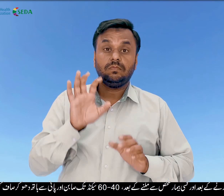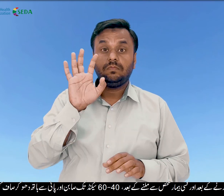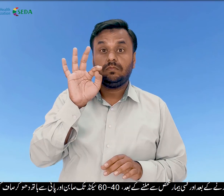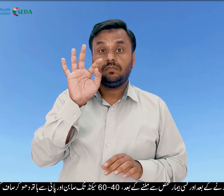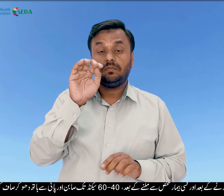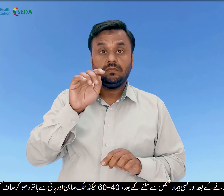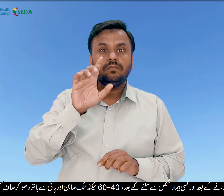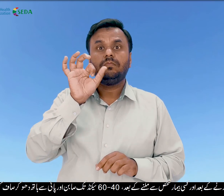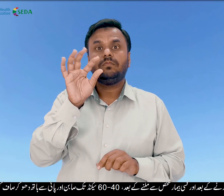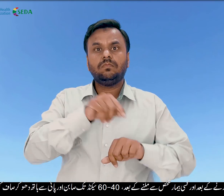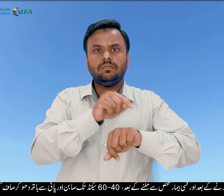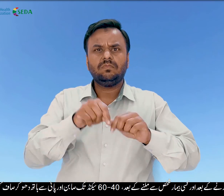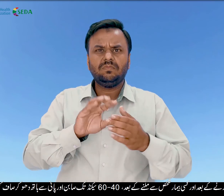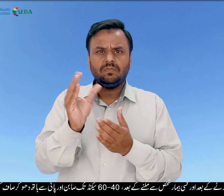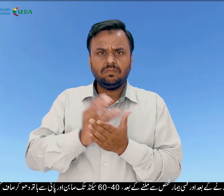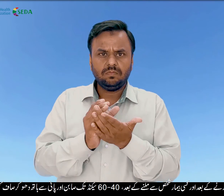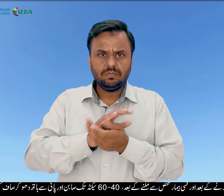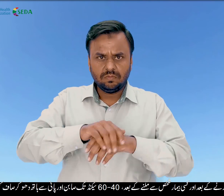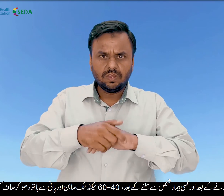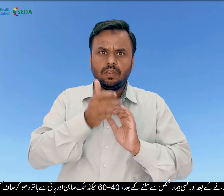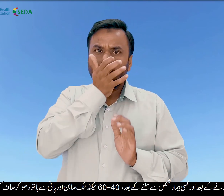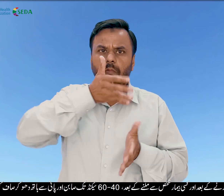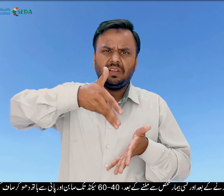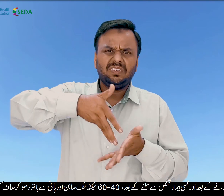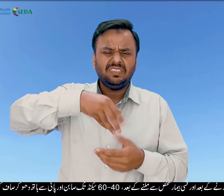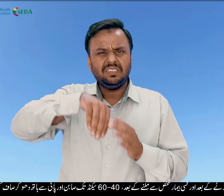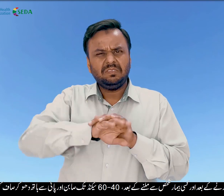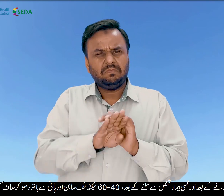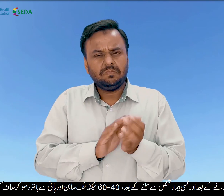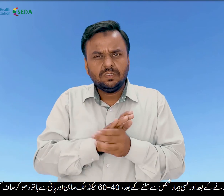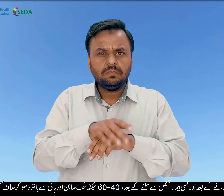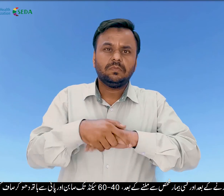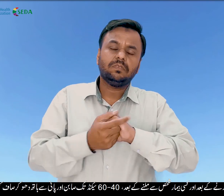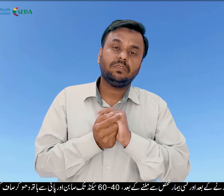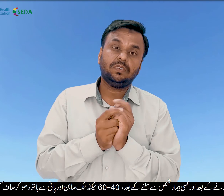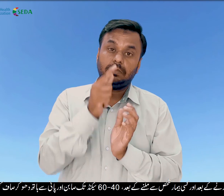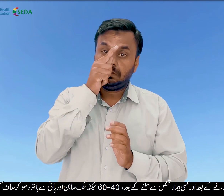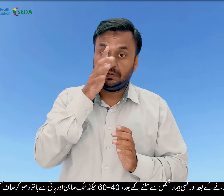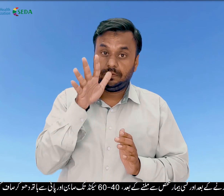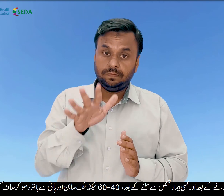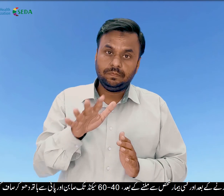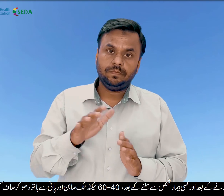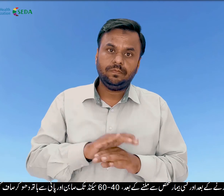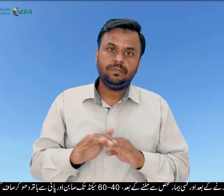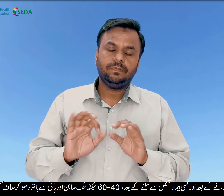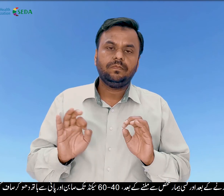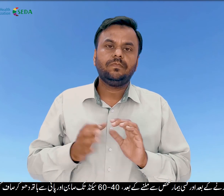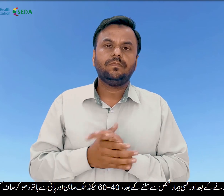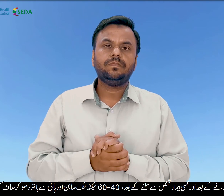سے 60 سیکنڈ تک صابن اور پانی سے ہاتھ دھو کر صاف کرنا چاہیے۔